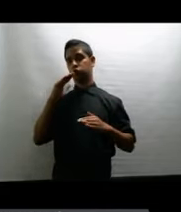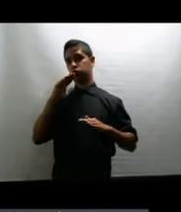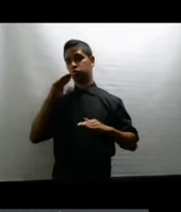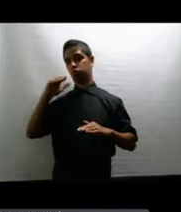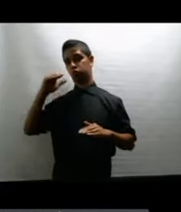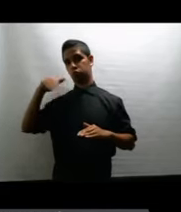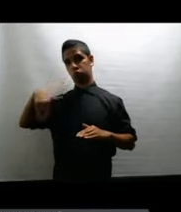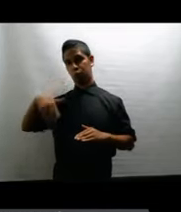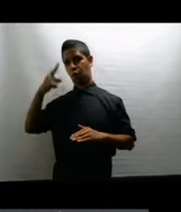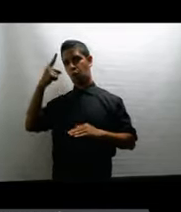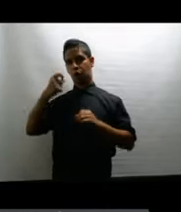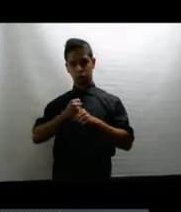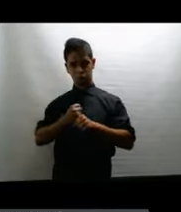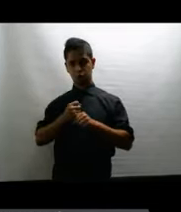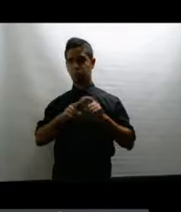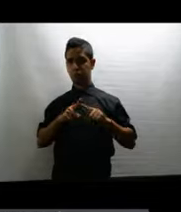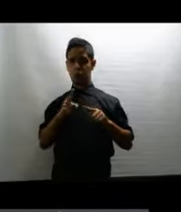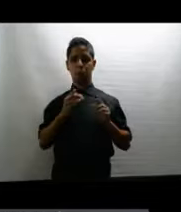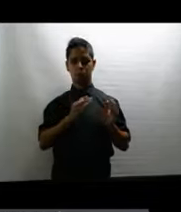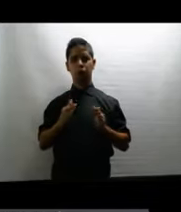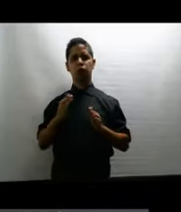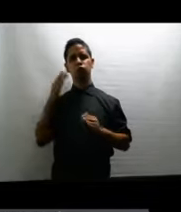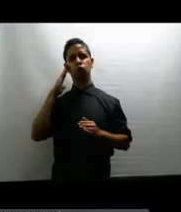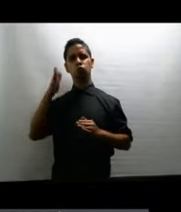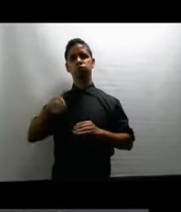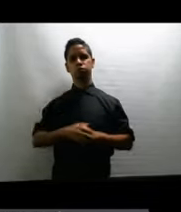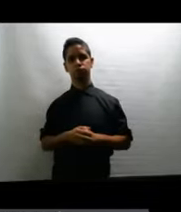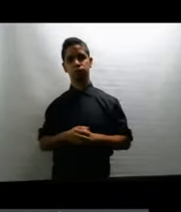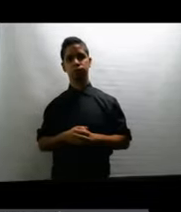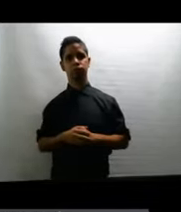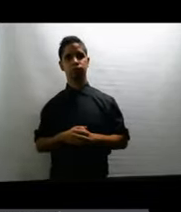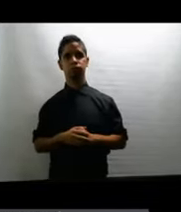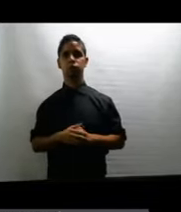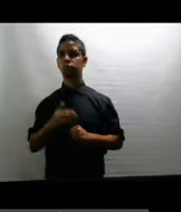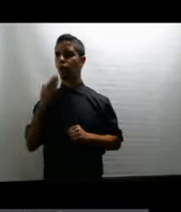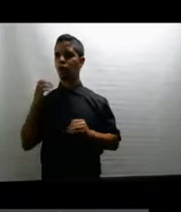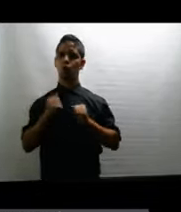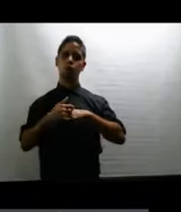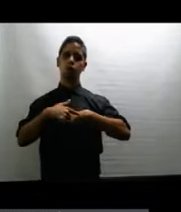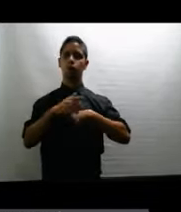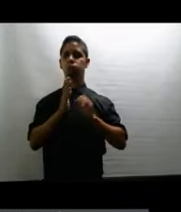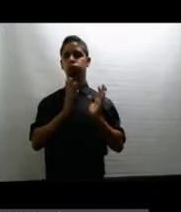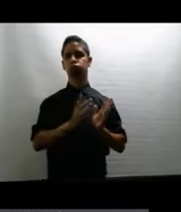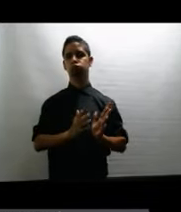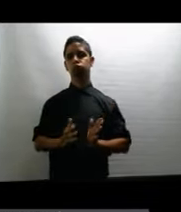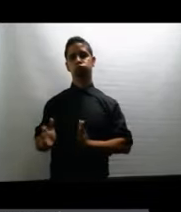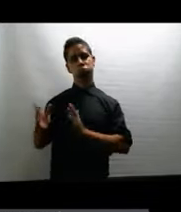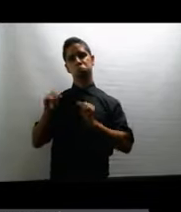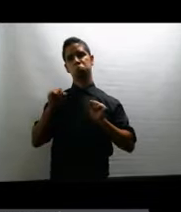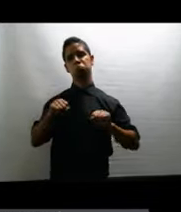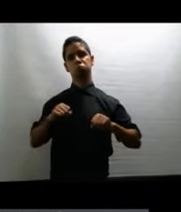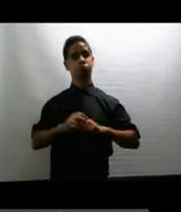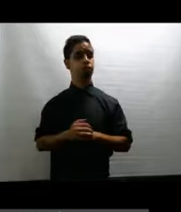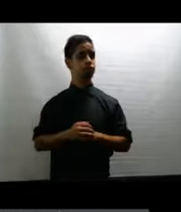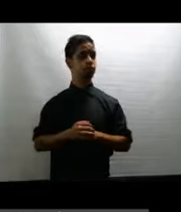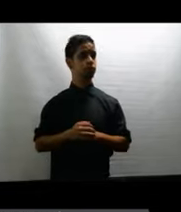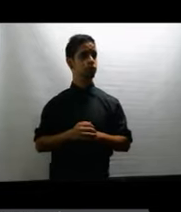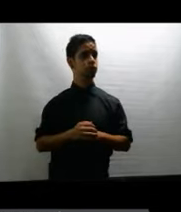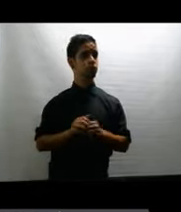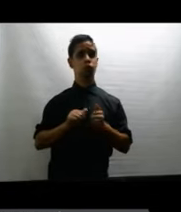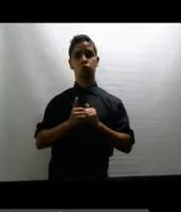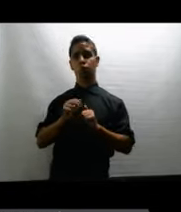pero algo haremos, algo vamos a hacer. Se planifica con tiempo y se va dando, ¿verdad? Sí. ¿Cómo ha evolucionado